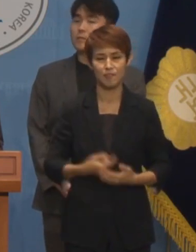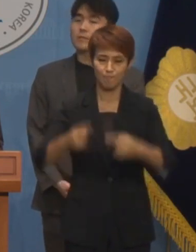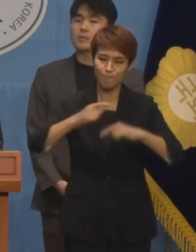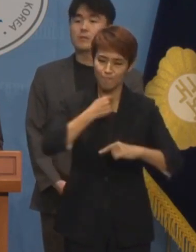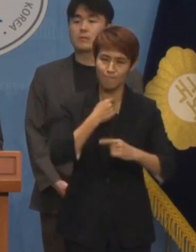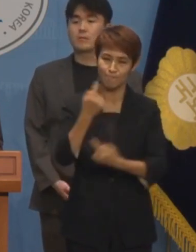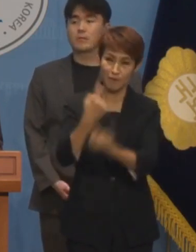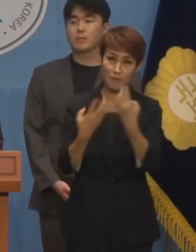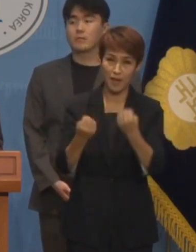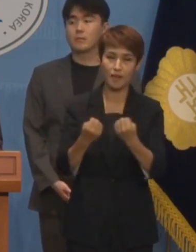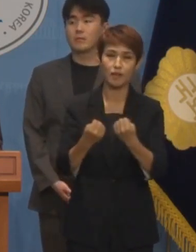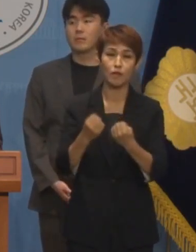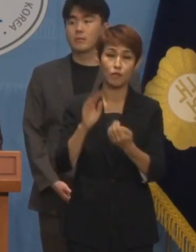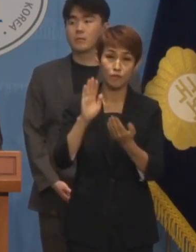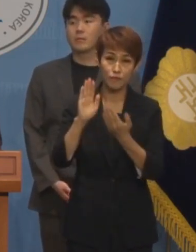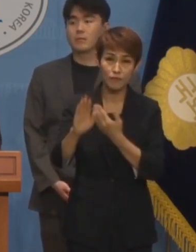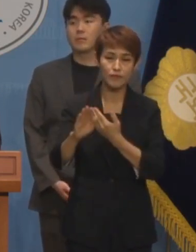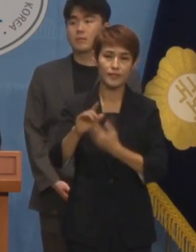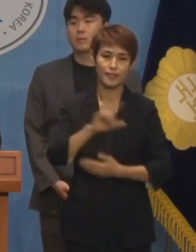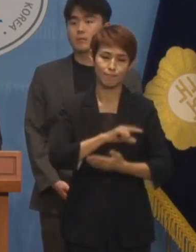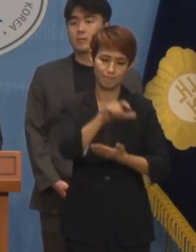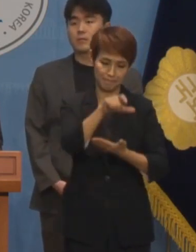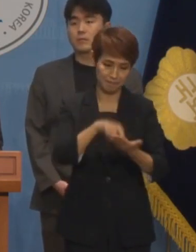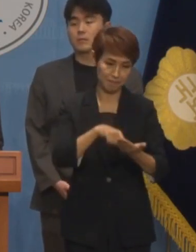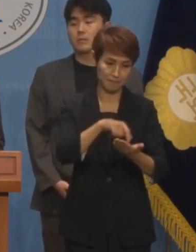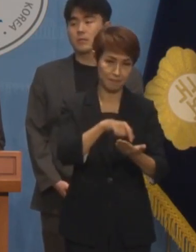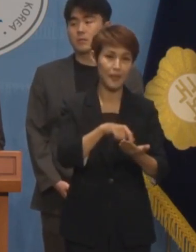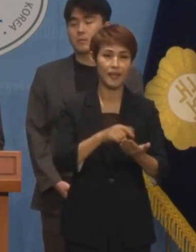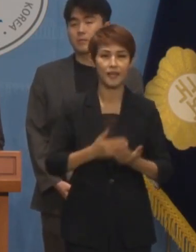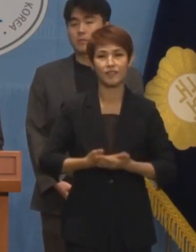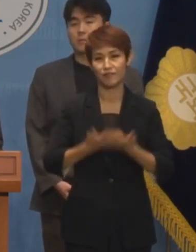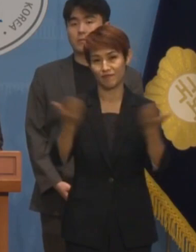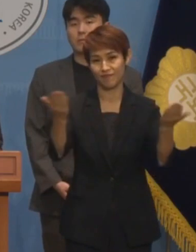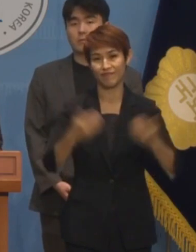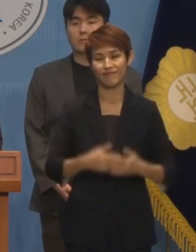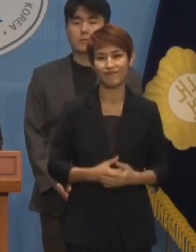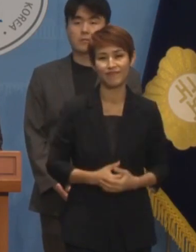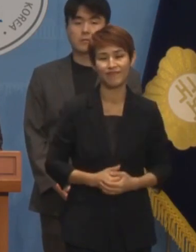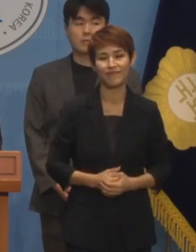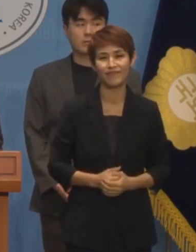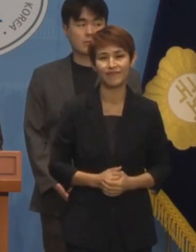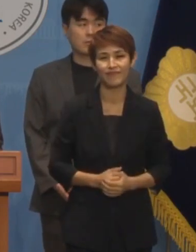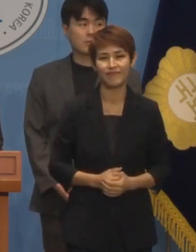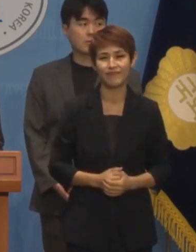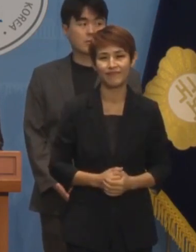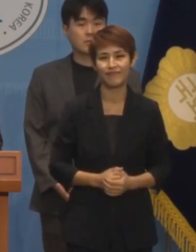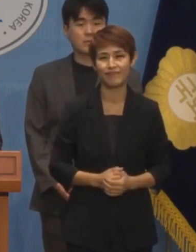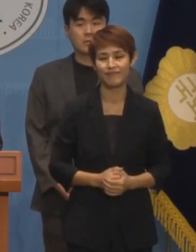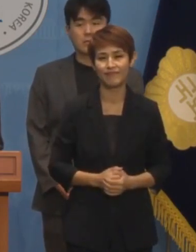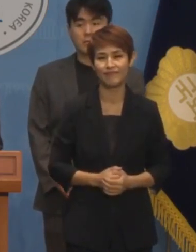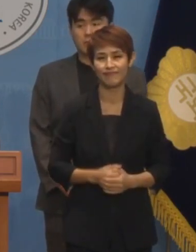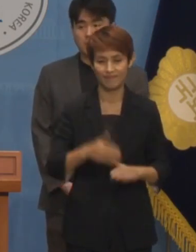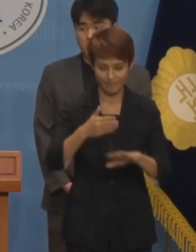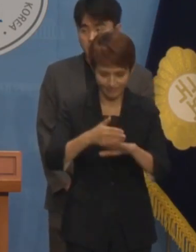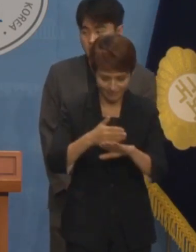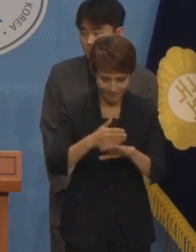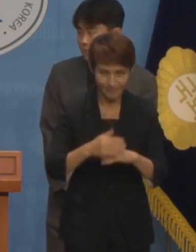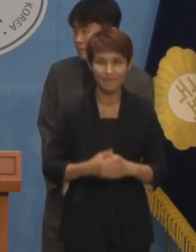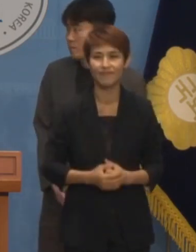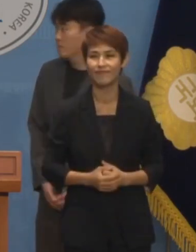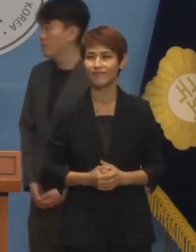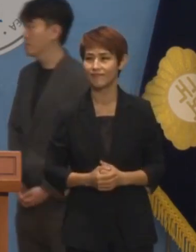명단은 추후에 다시 다 취합해서 다시 한번 보도 자료로 올리도록 하겠습니다. 감사합니다.